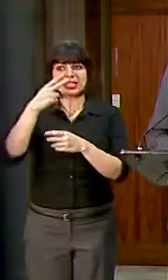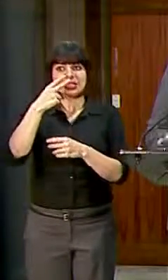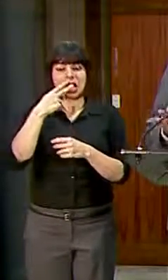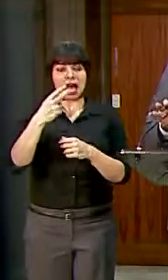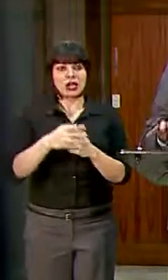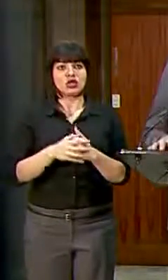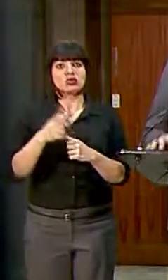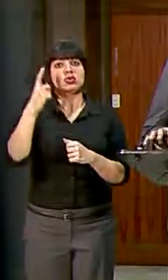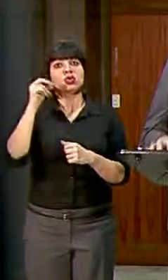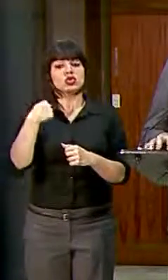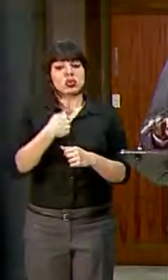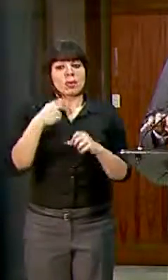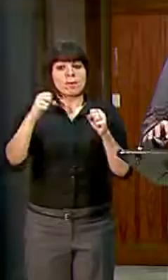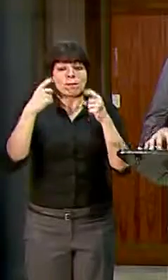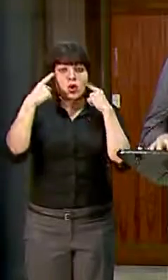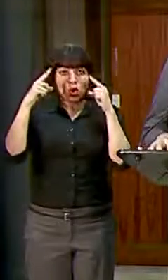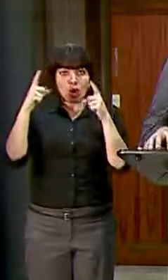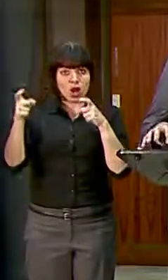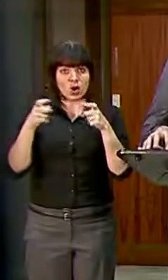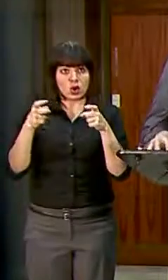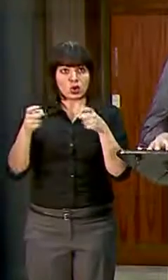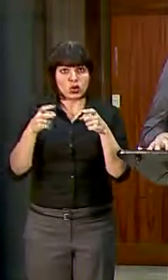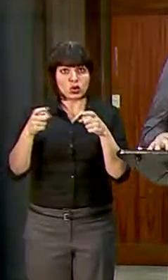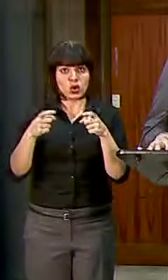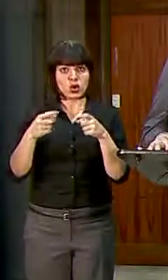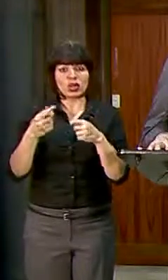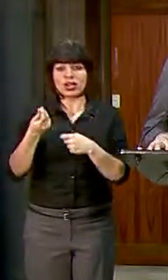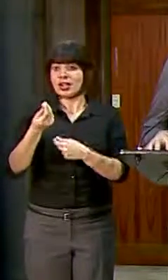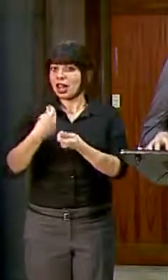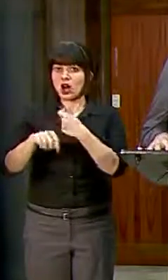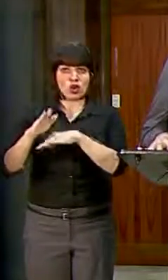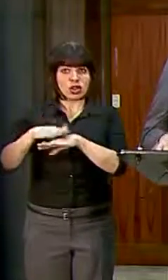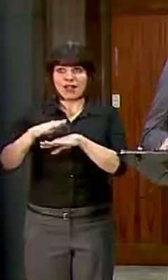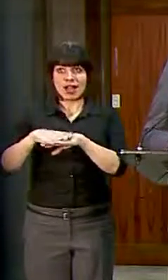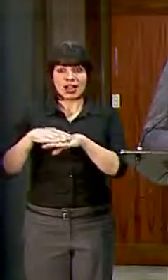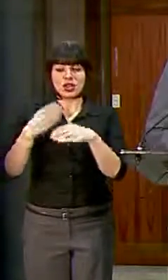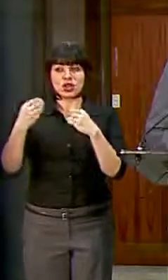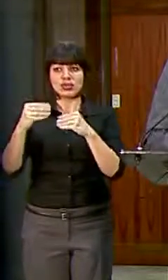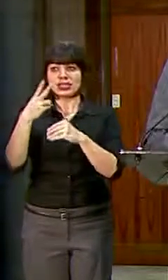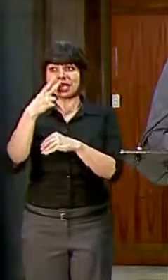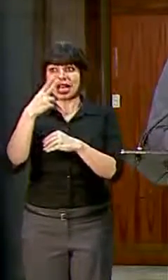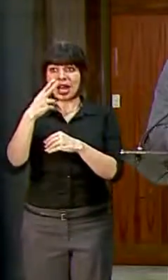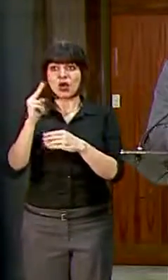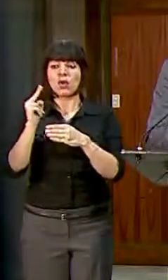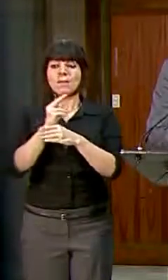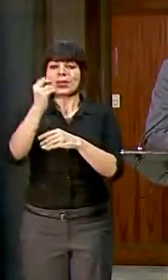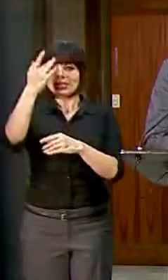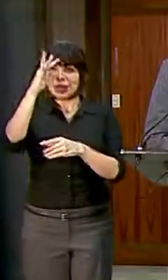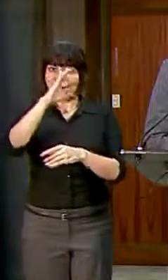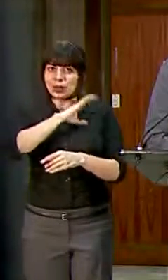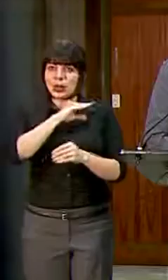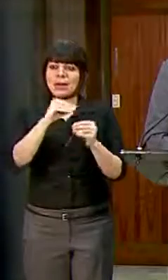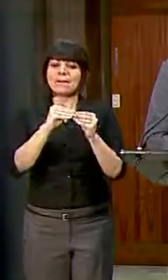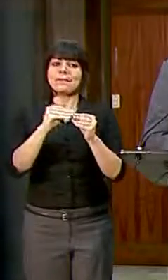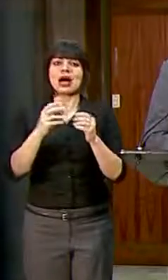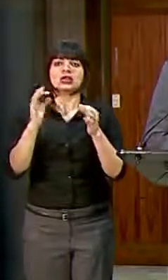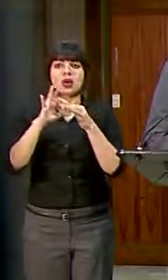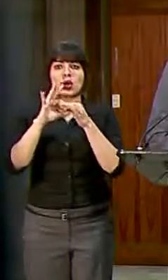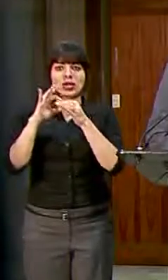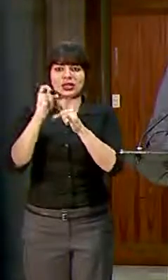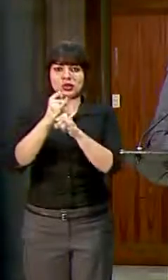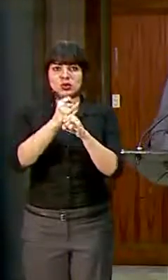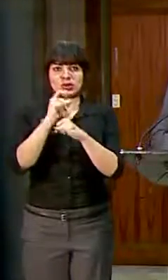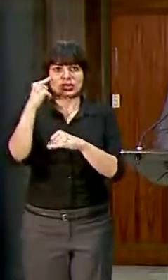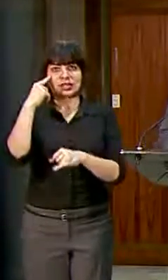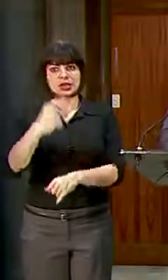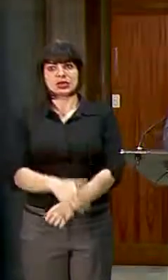que nosotros podemos lograr el control del contrabando utilizando una mayor inteligencia policial y mayor coordinación entre las